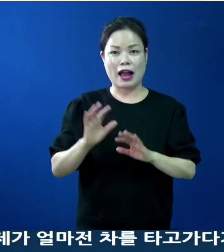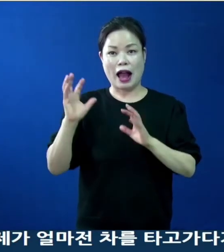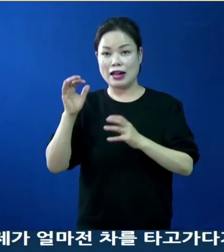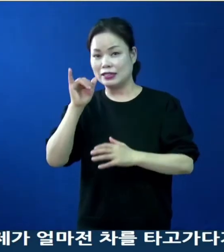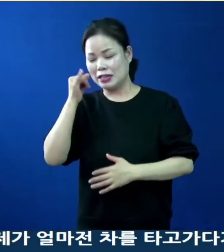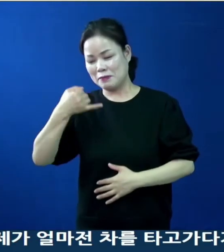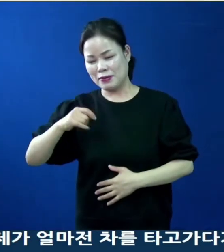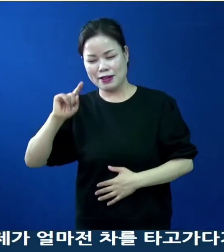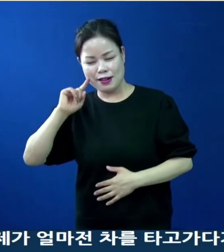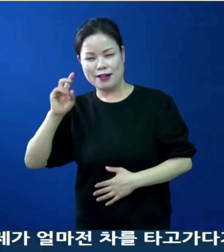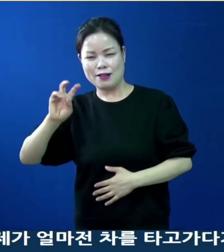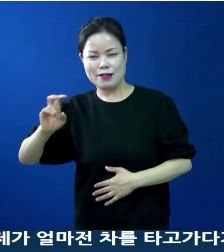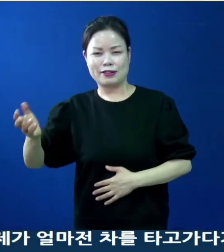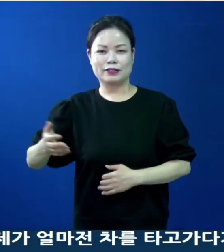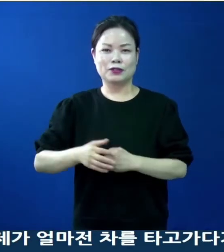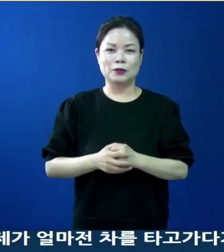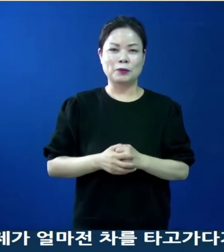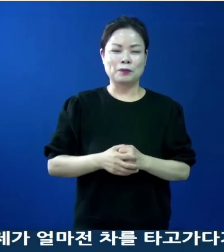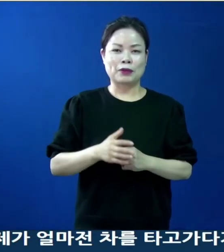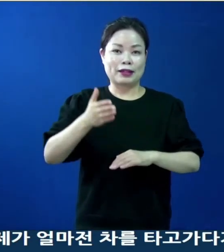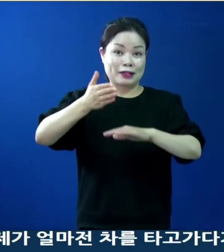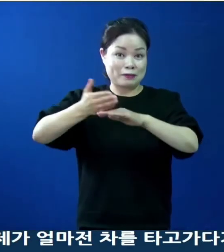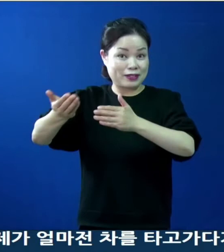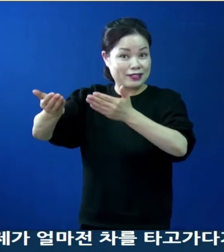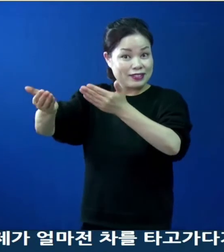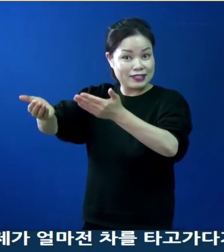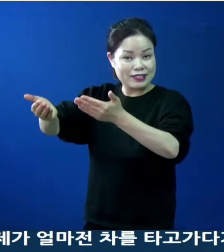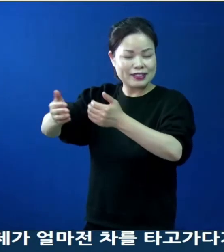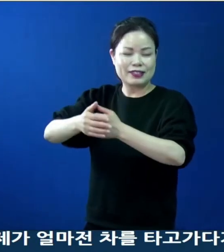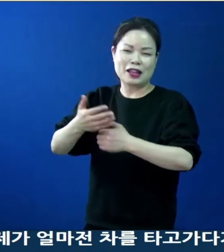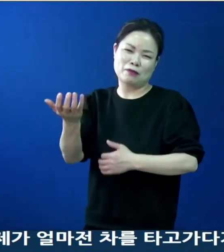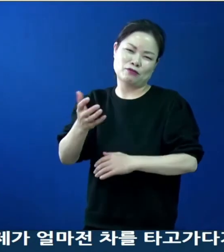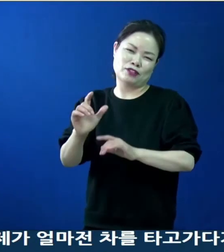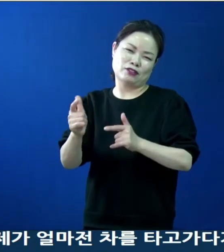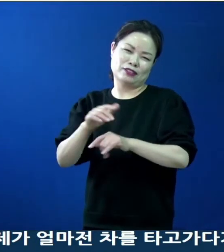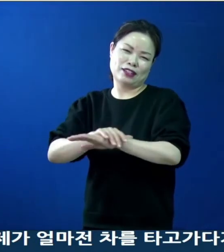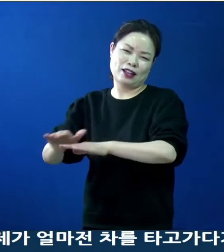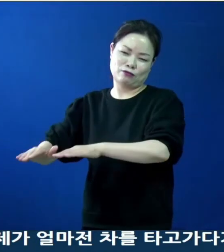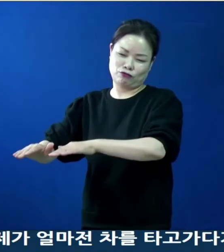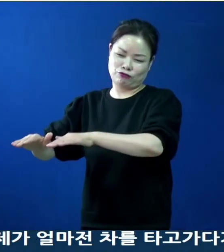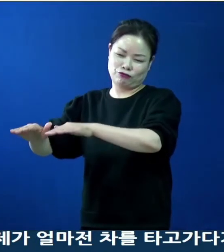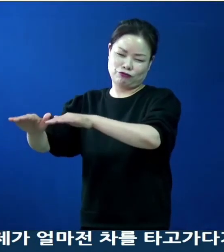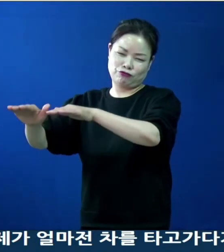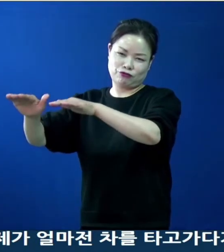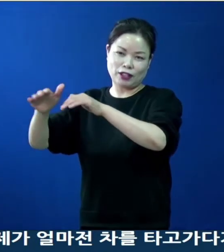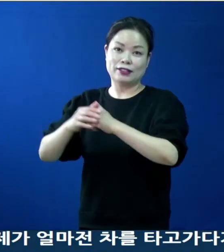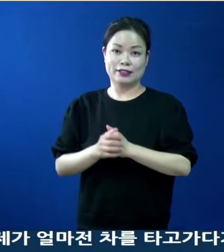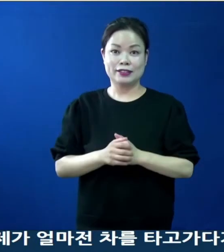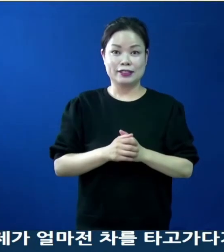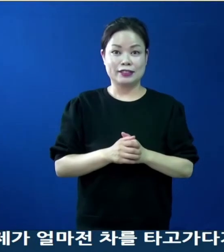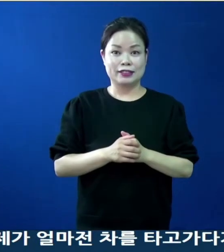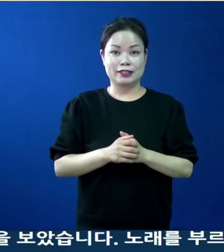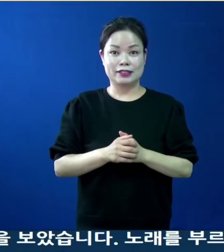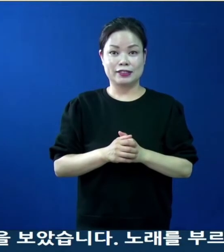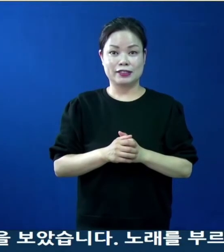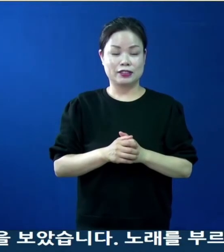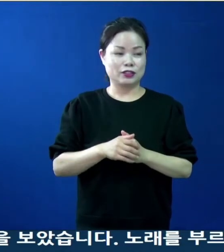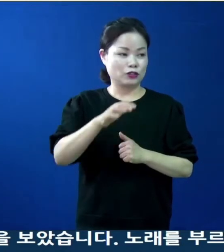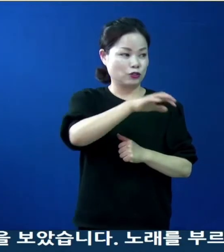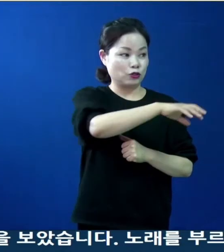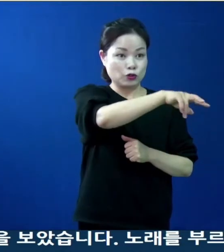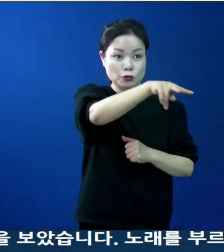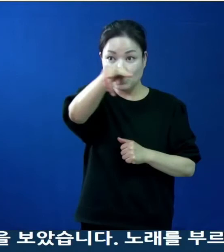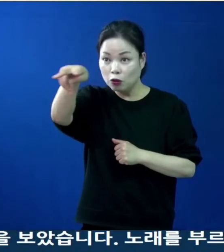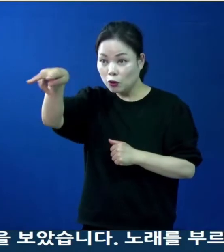있고 이렇게 있으면은 그것으로 감사하지. 아프지 않고 이렇게 잘 커가고 있는데. 그러면서 이제 주변을